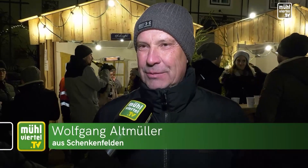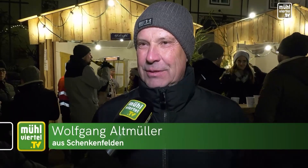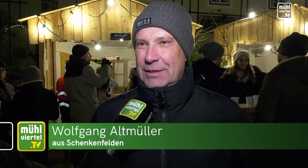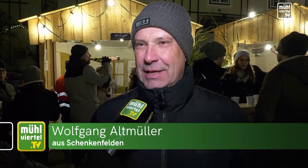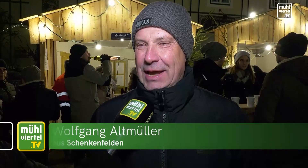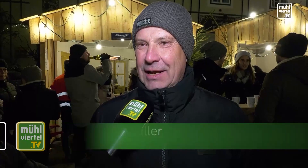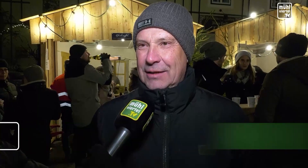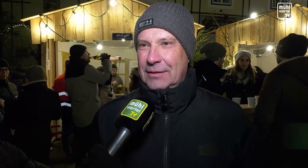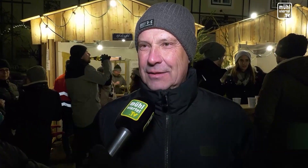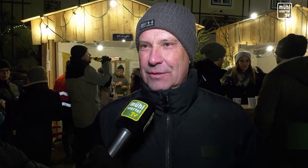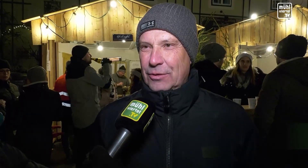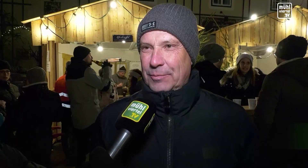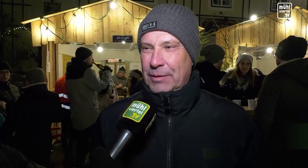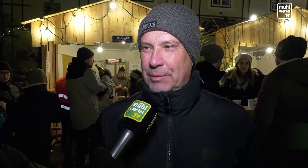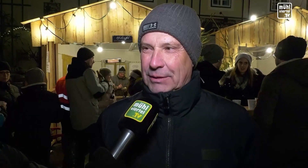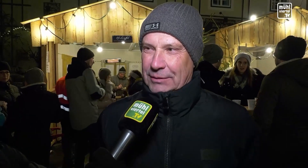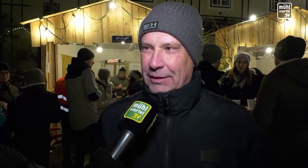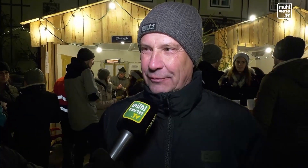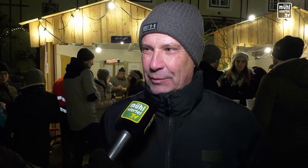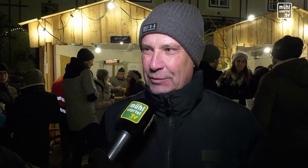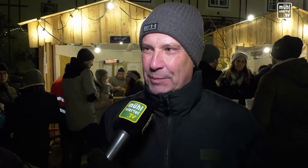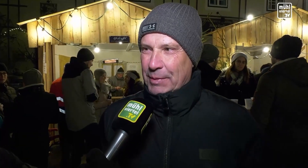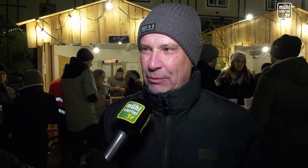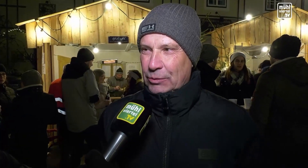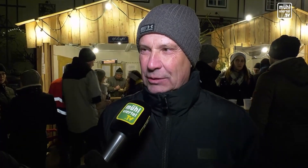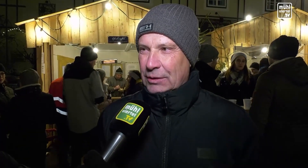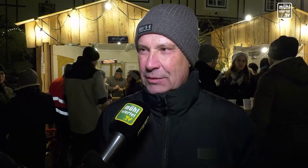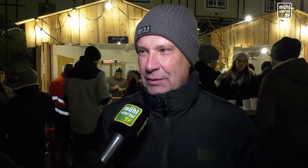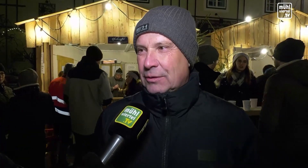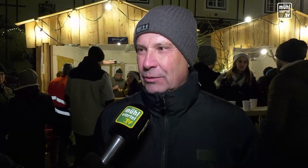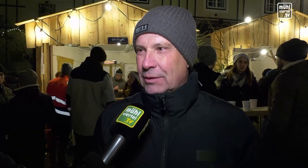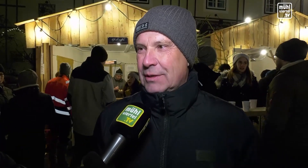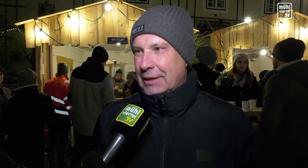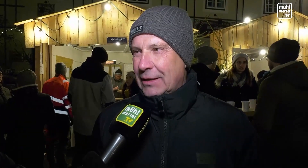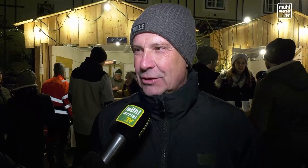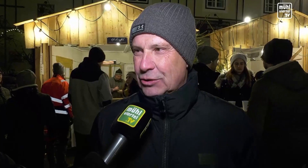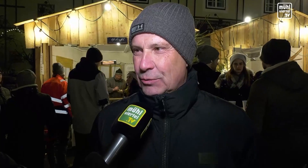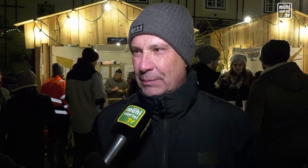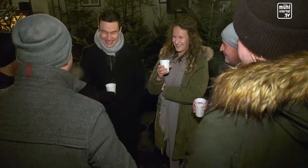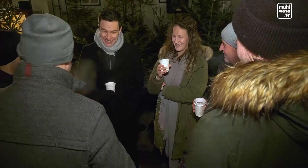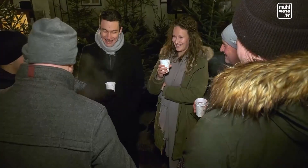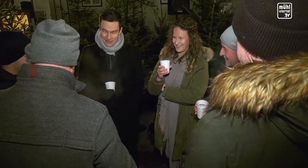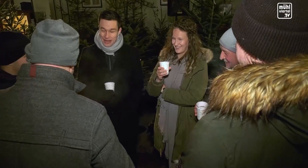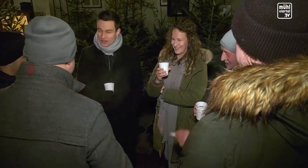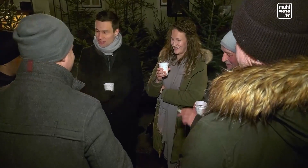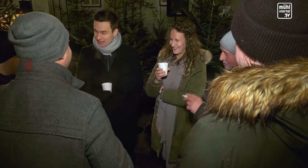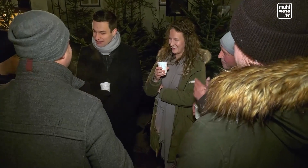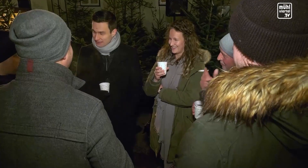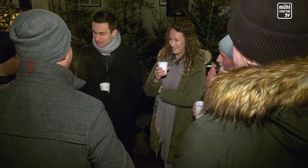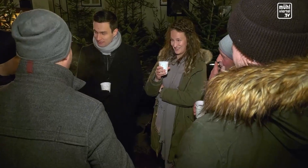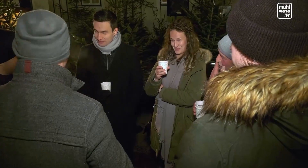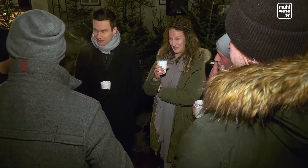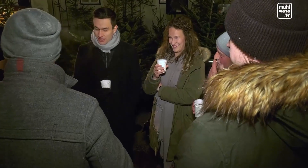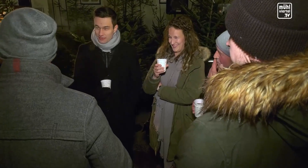bei uns ist das Highlight, dass ich sage, wir treffen uns bei meinem Elternhaus. Die Eltern sind leider schon gestorben. Und da